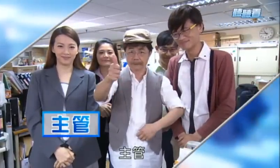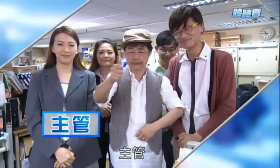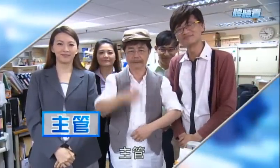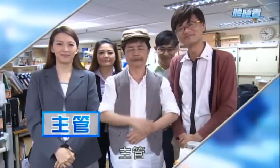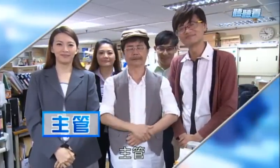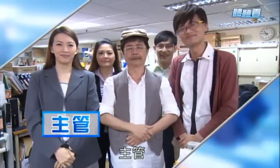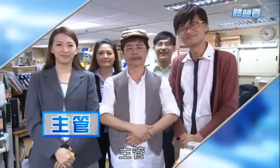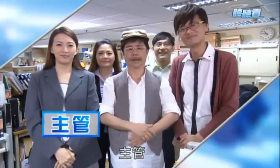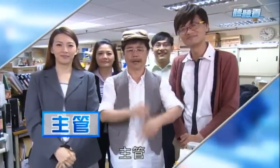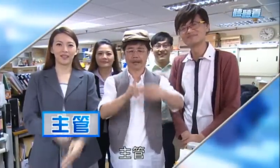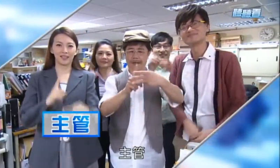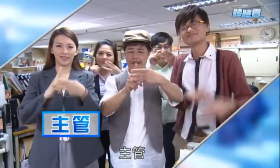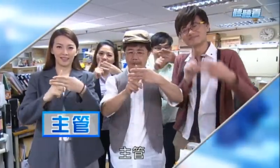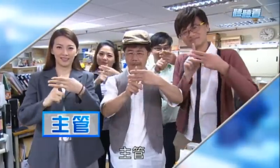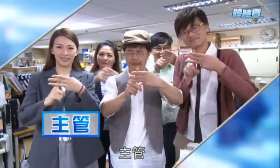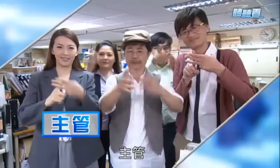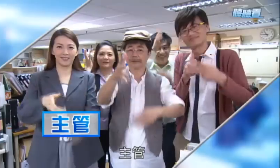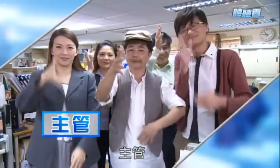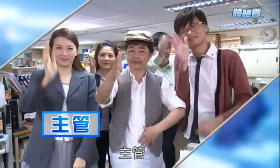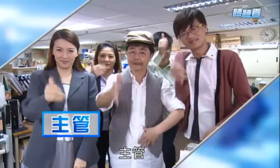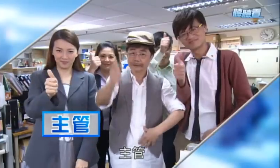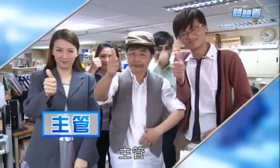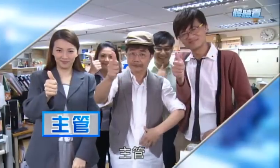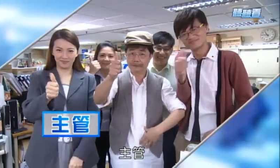管， 主管，